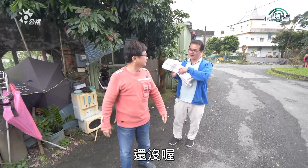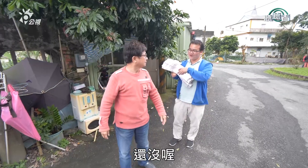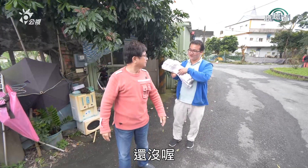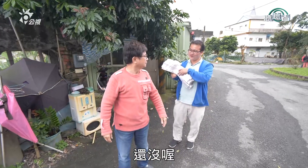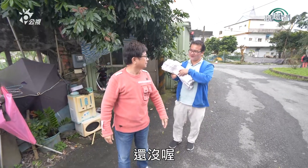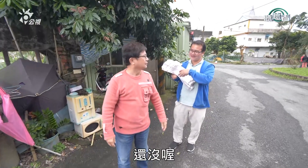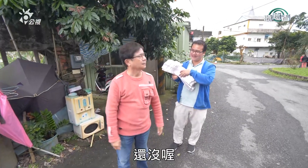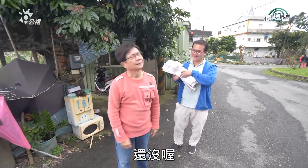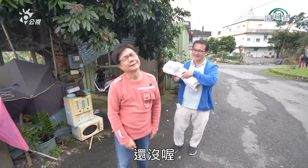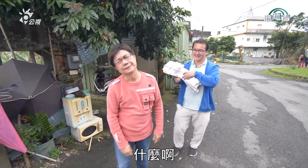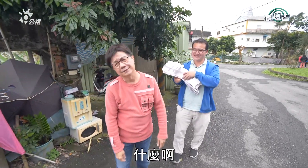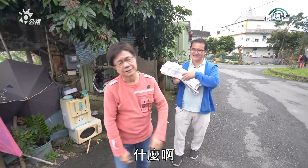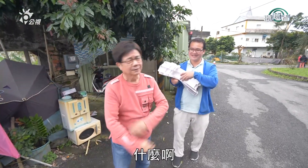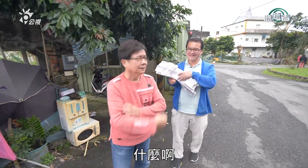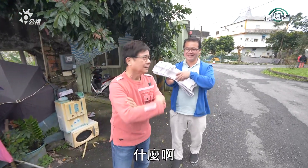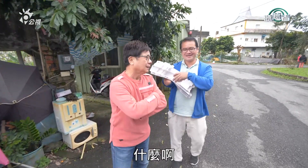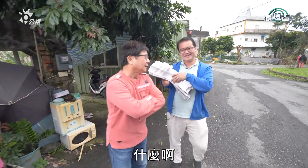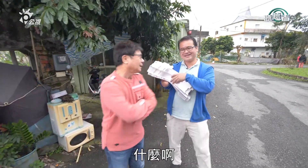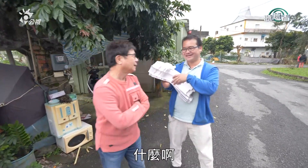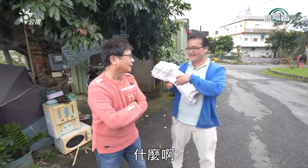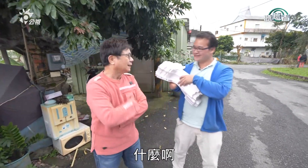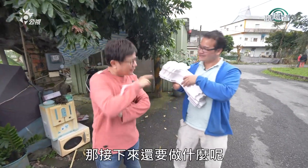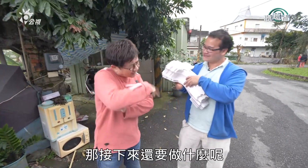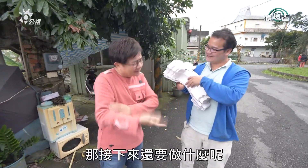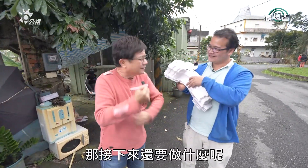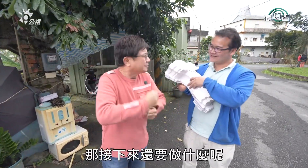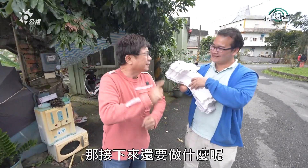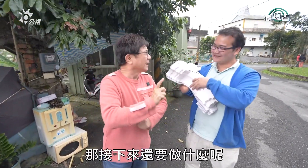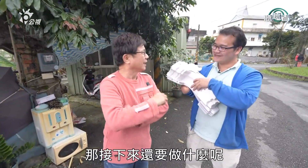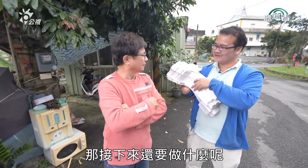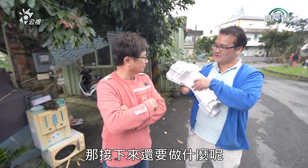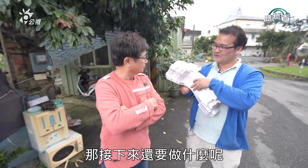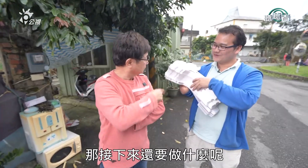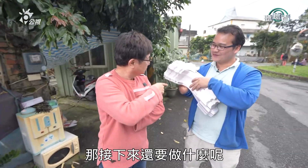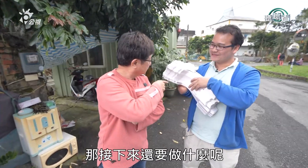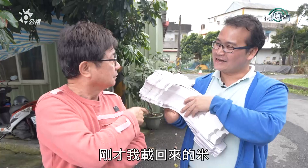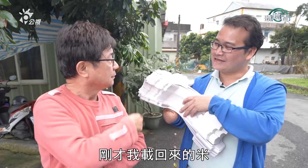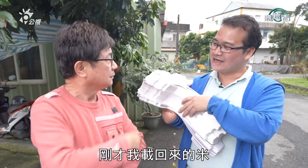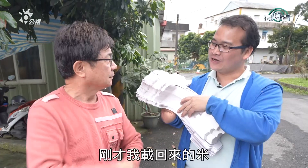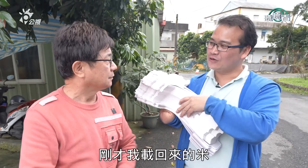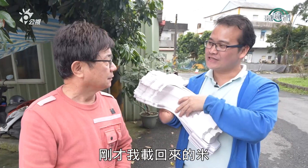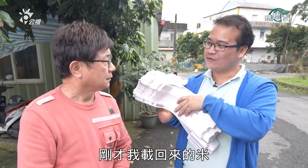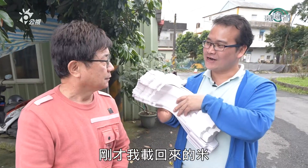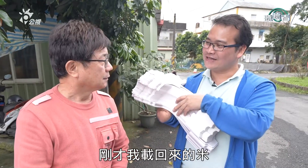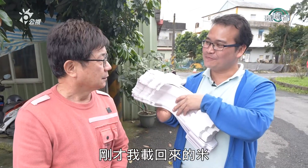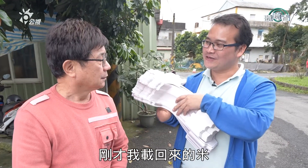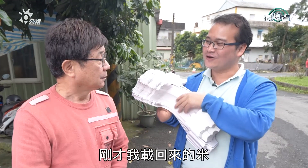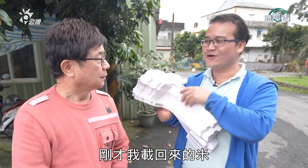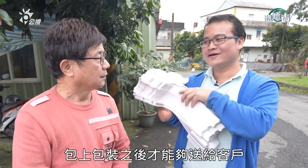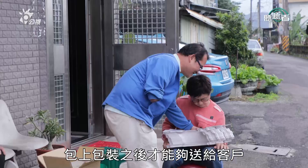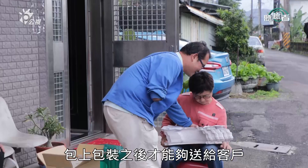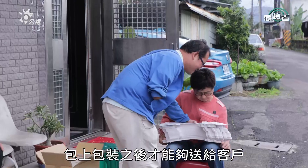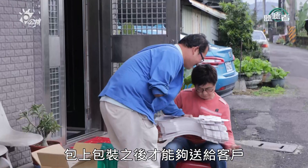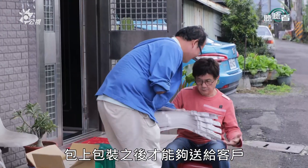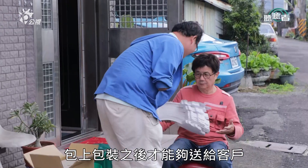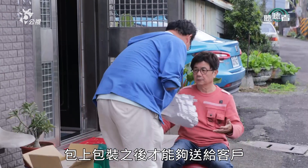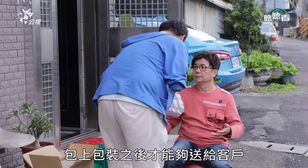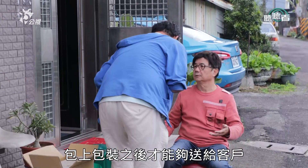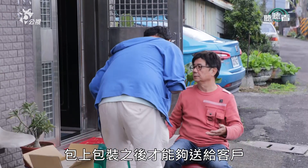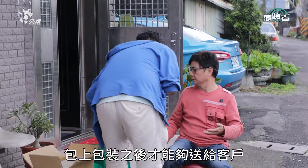哦。 什么？那接下来还要做什么呢？ 刚才我再回来的米哈，包上包装之后才能